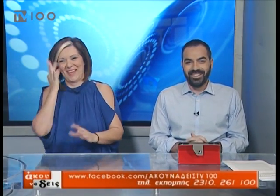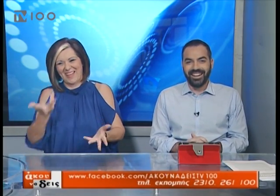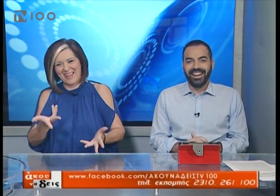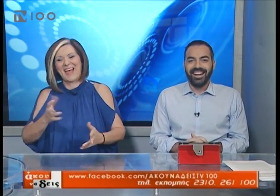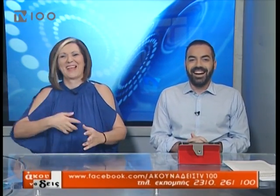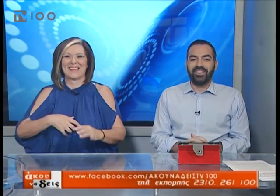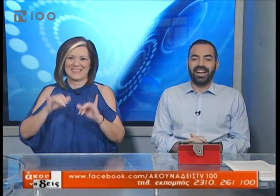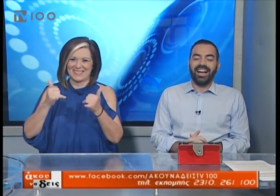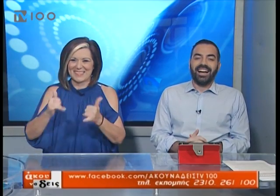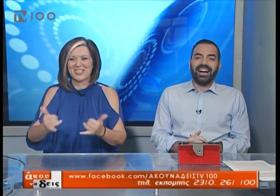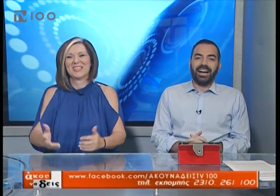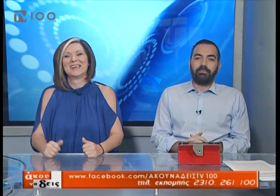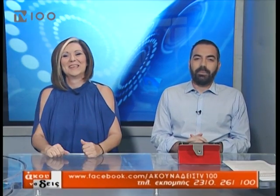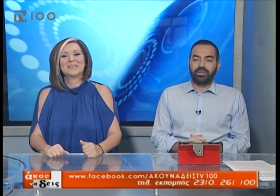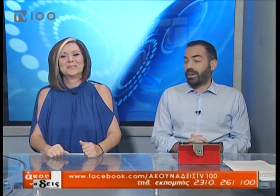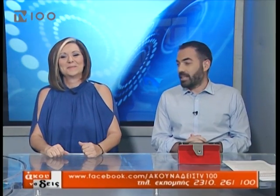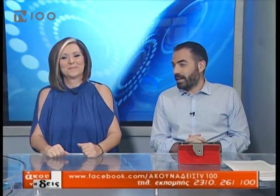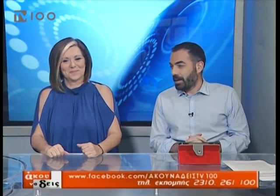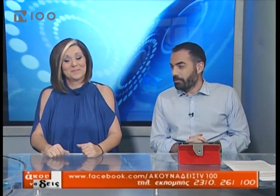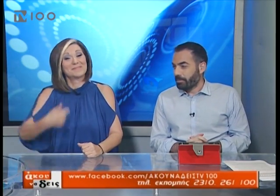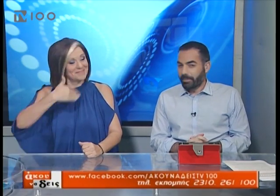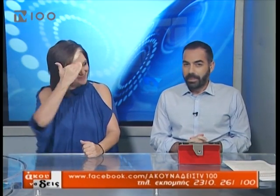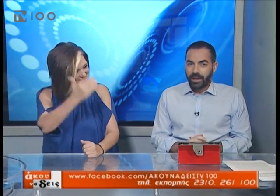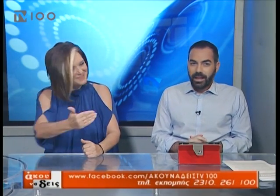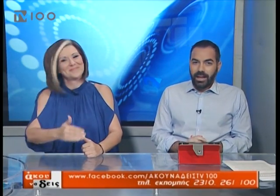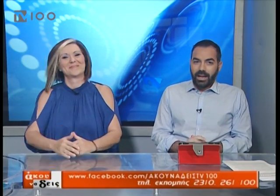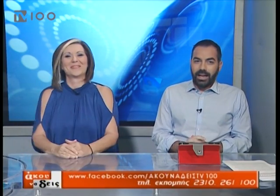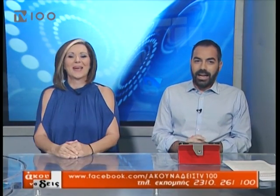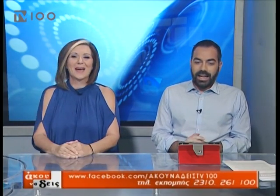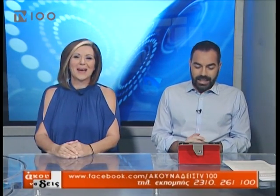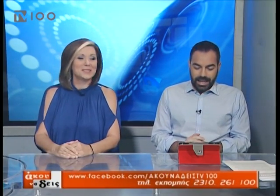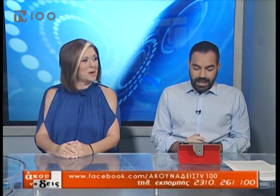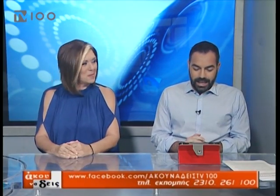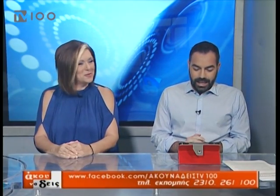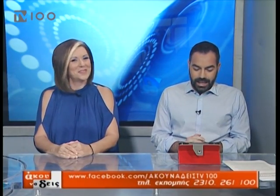Λοιπόν, αυτά. Πάμε. Σοφία, καλησπέρα.